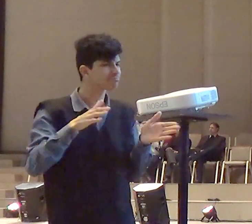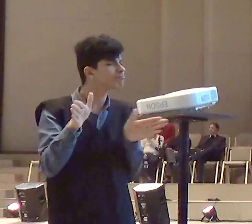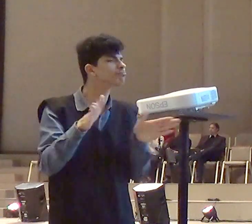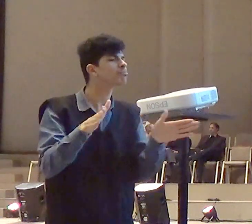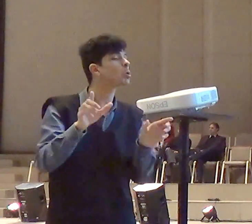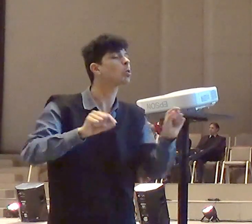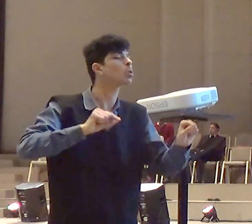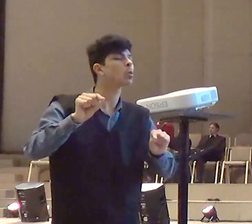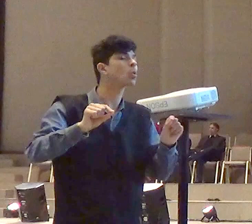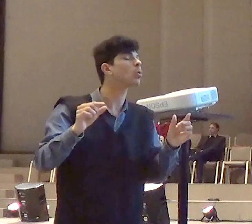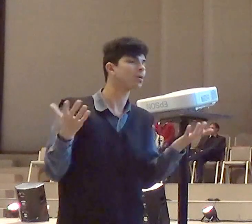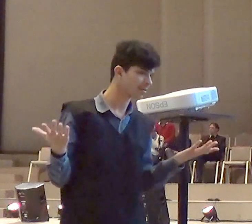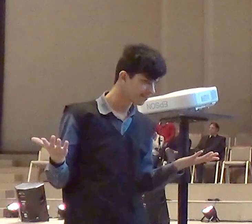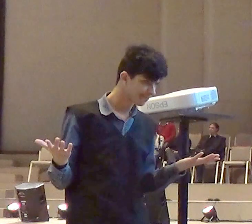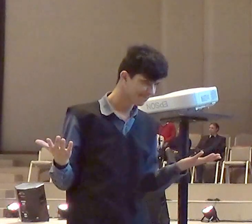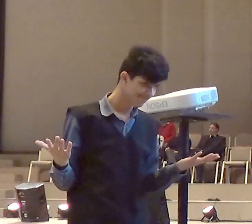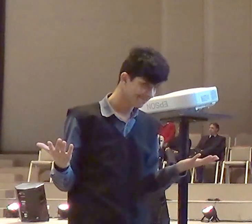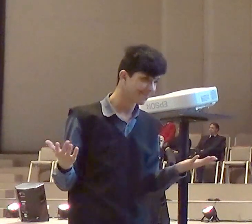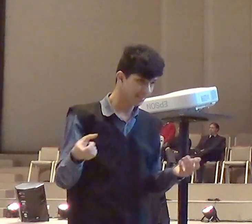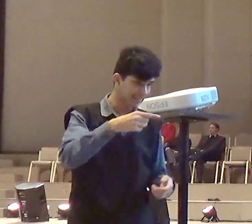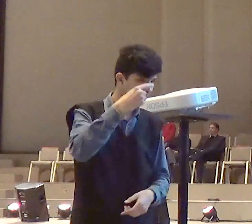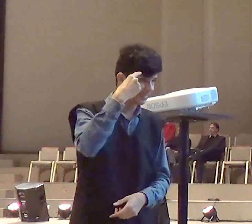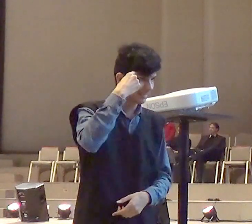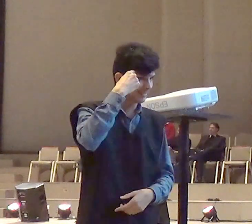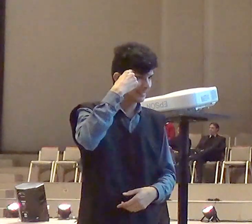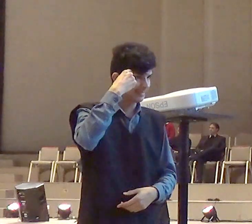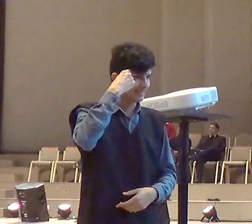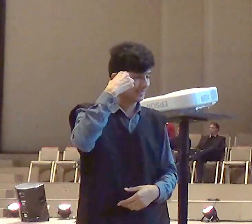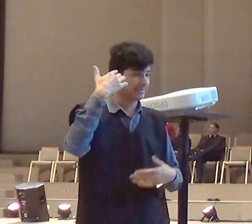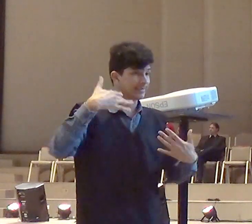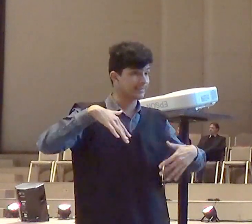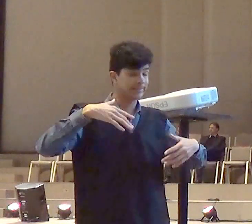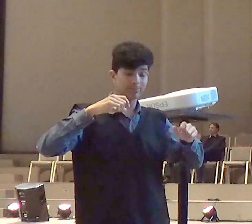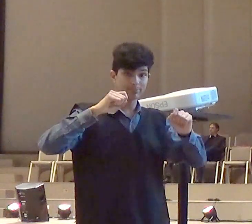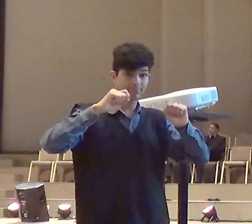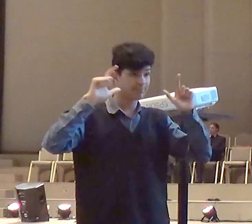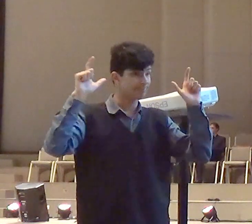Você já parou para pensar nisso toda palavra